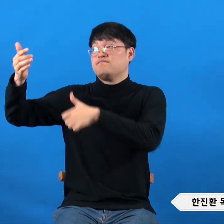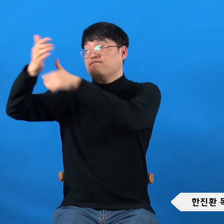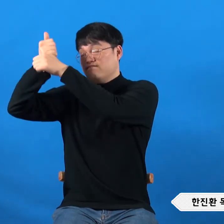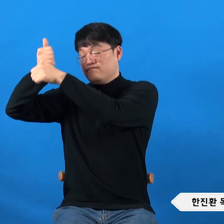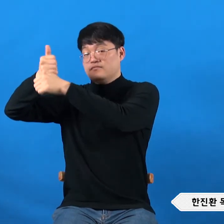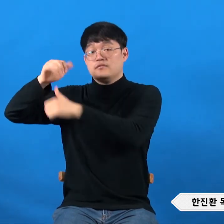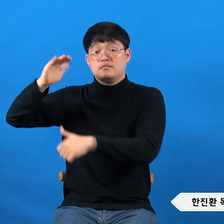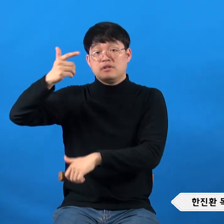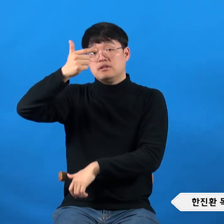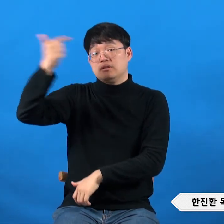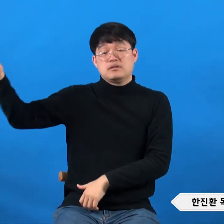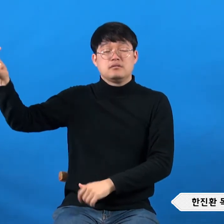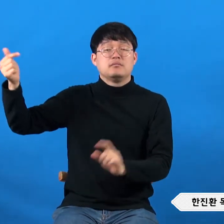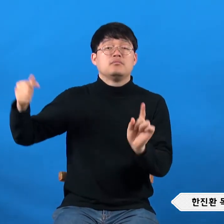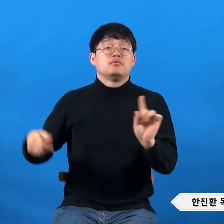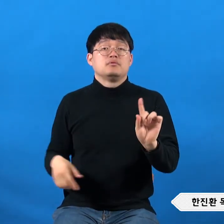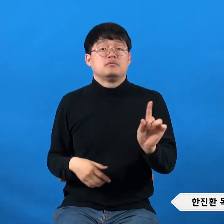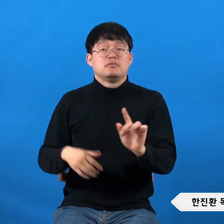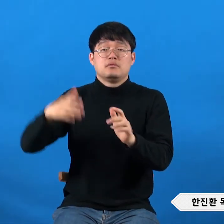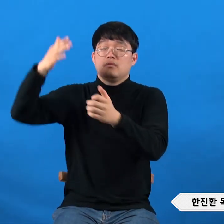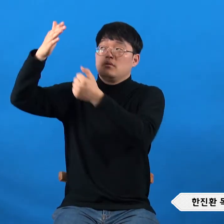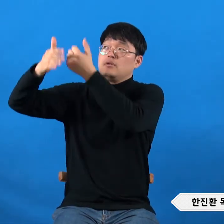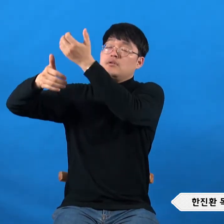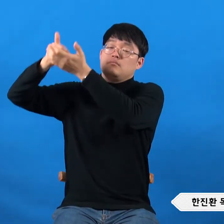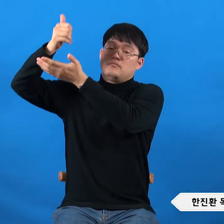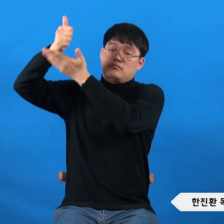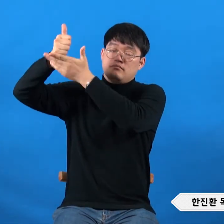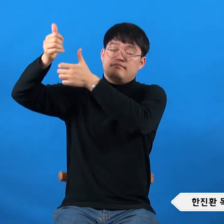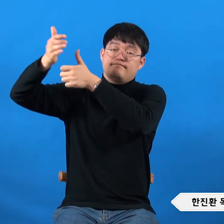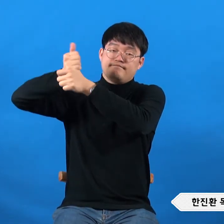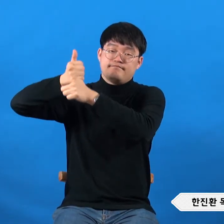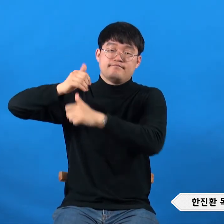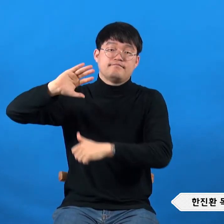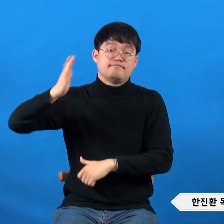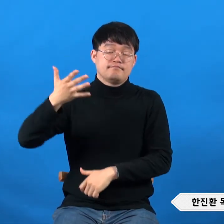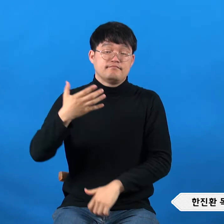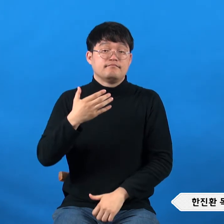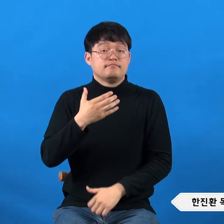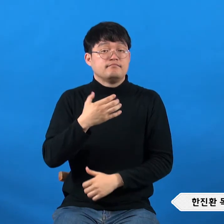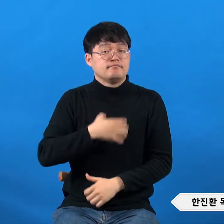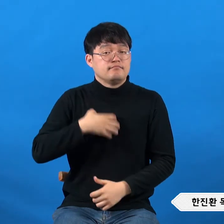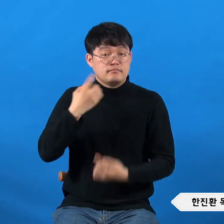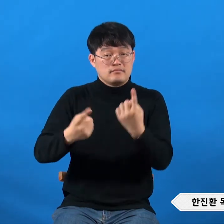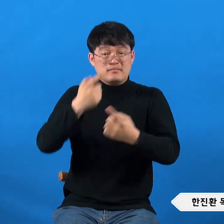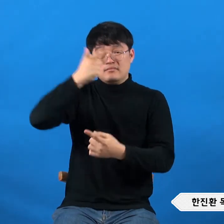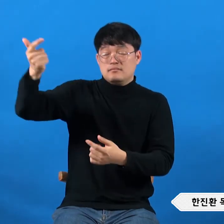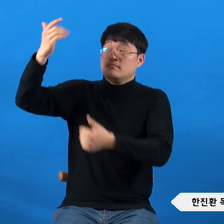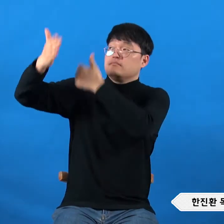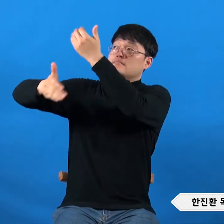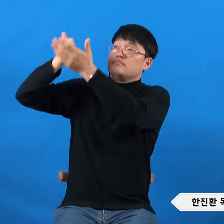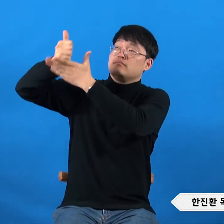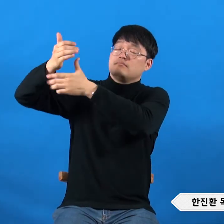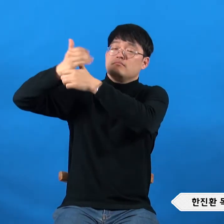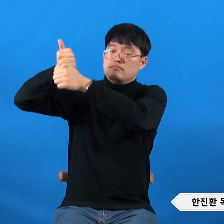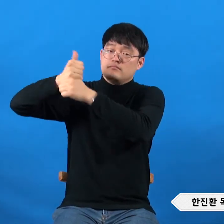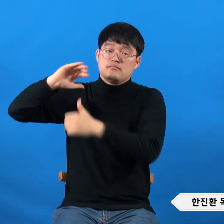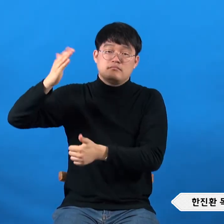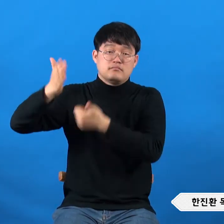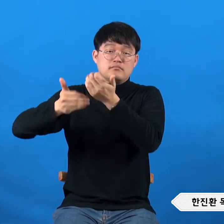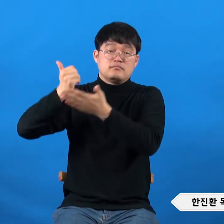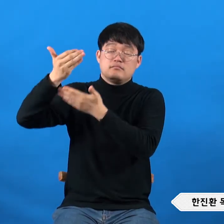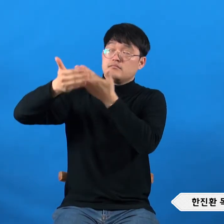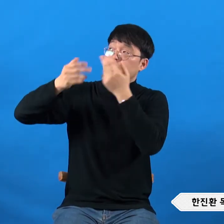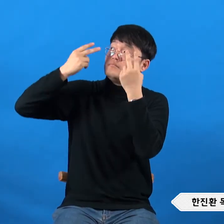됩니다. 큰 게 뭐죠? 하나님이시죠. 하나님을 붙들어야 됩니다. 여러분,